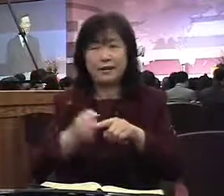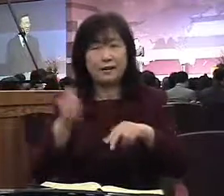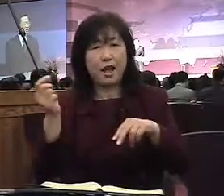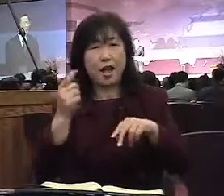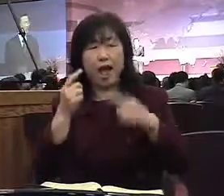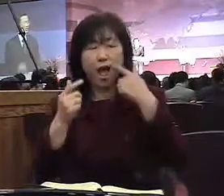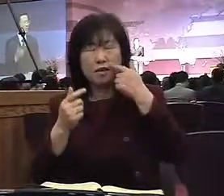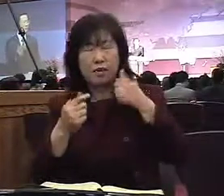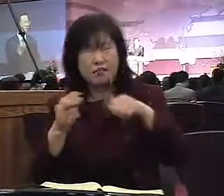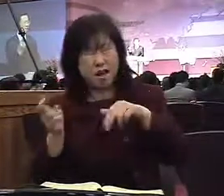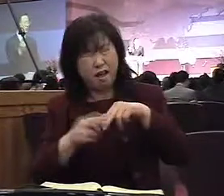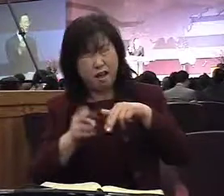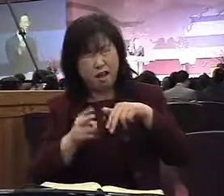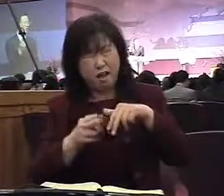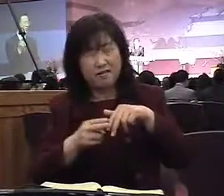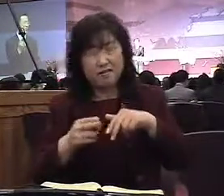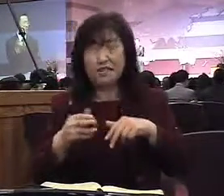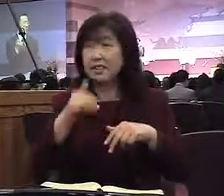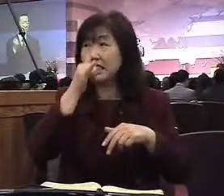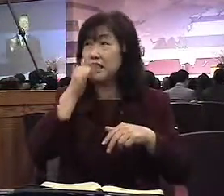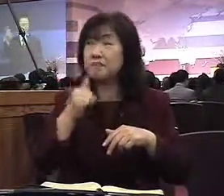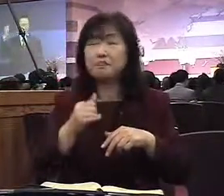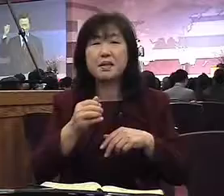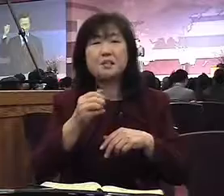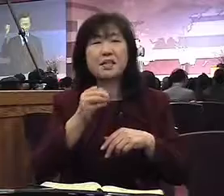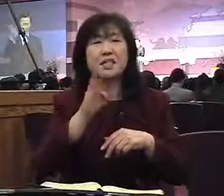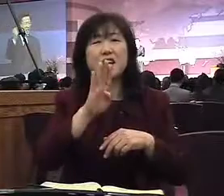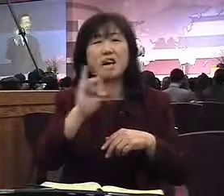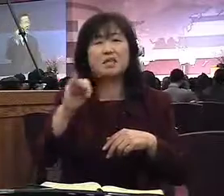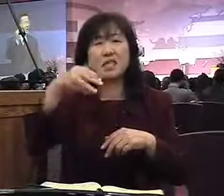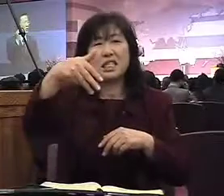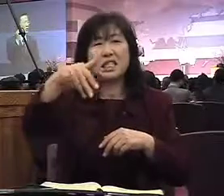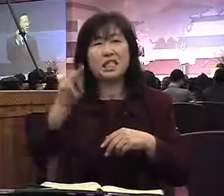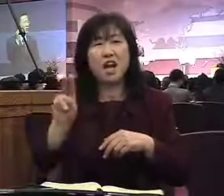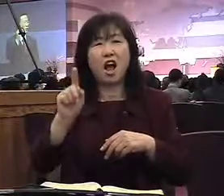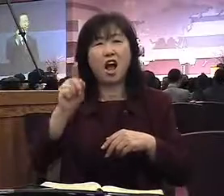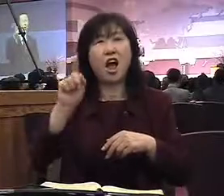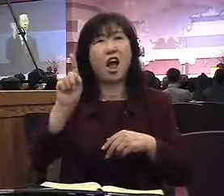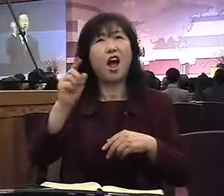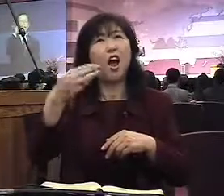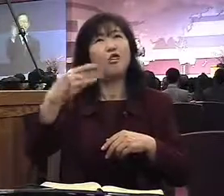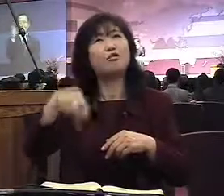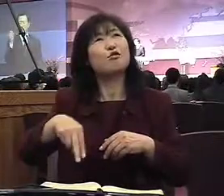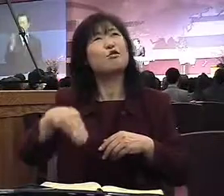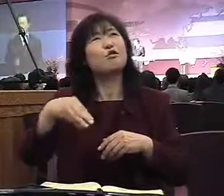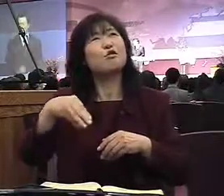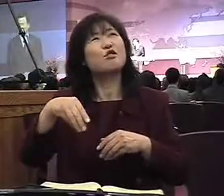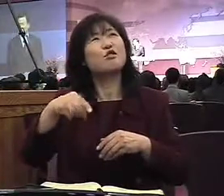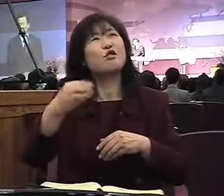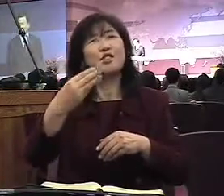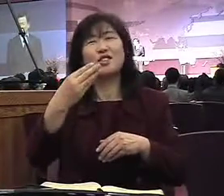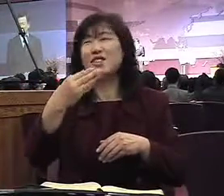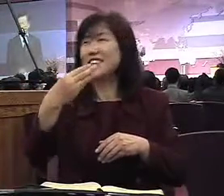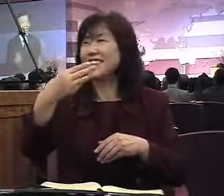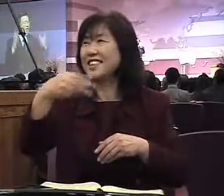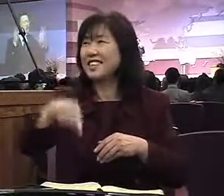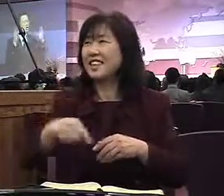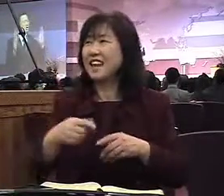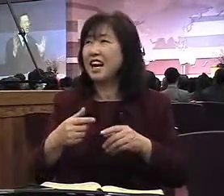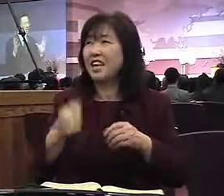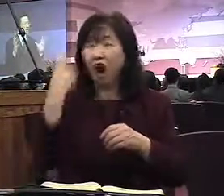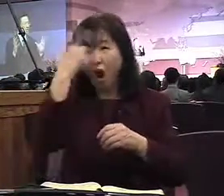힘들어요. 그 박달나무 빗자루를 가지고 때리는데요. 뭐 얼굴이고 어디가 상관이 없어요.